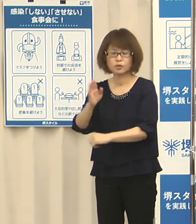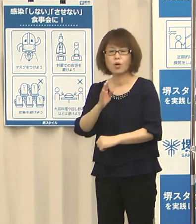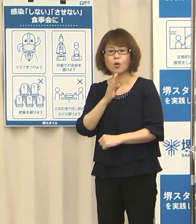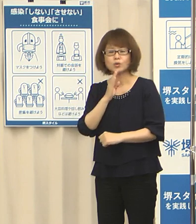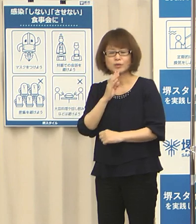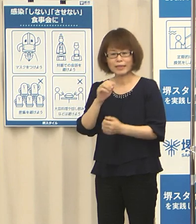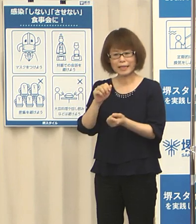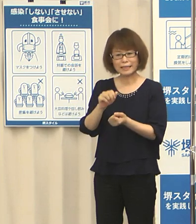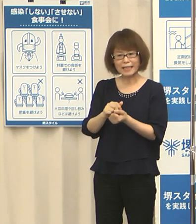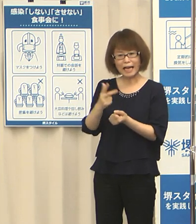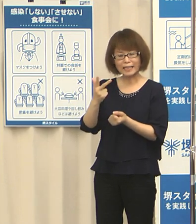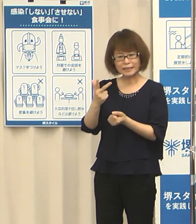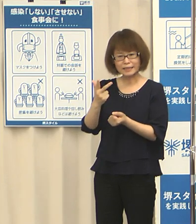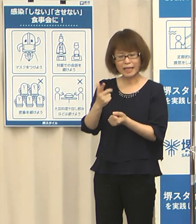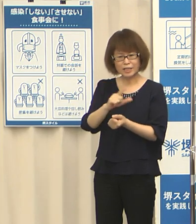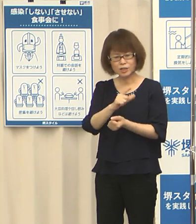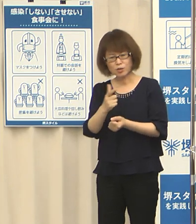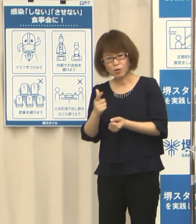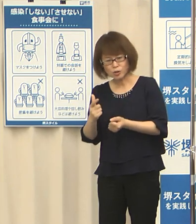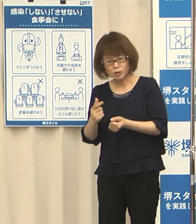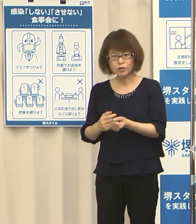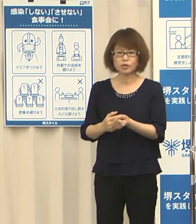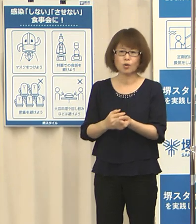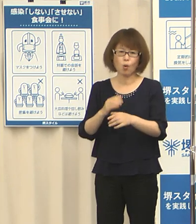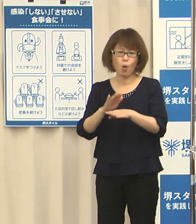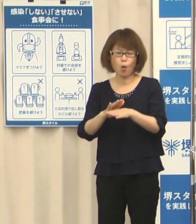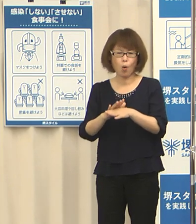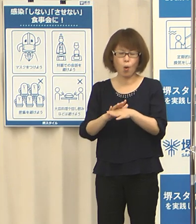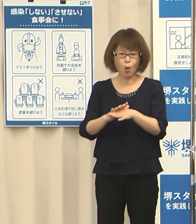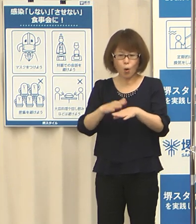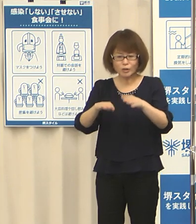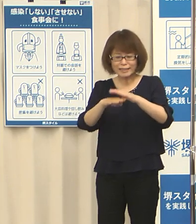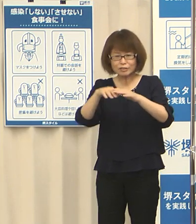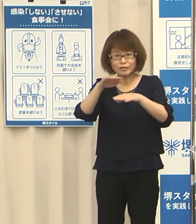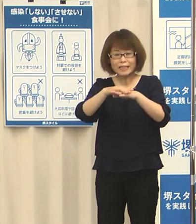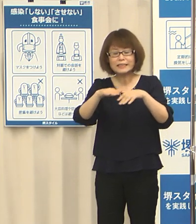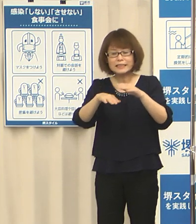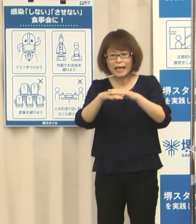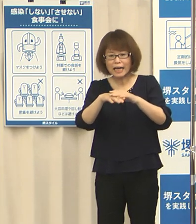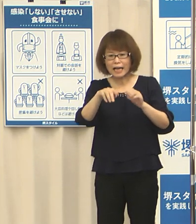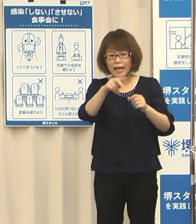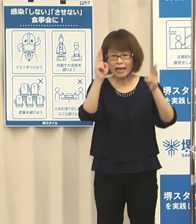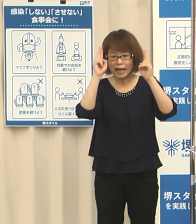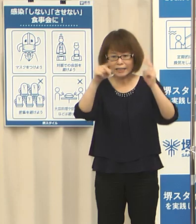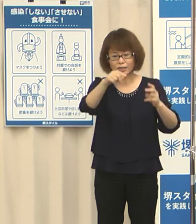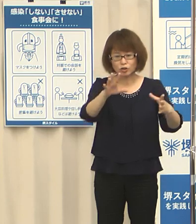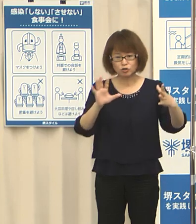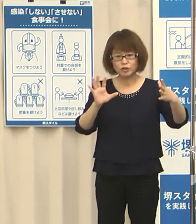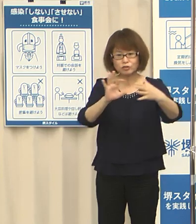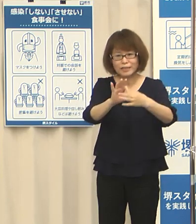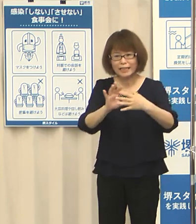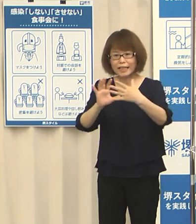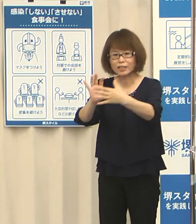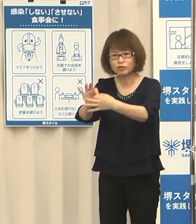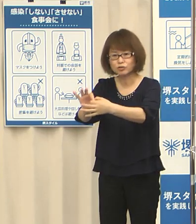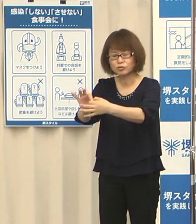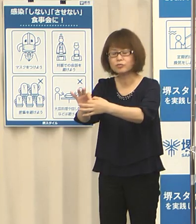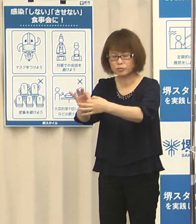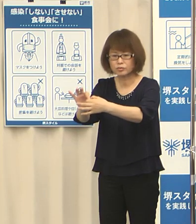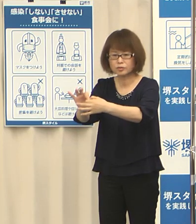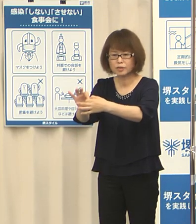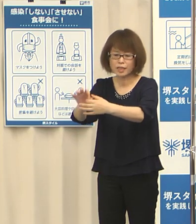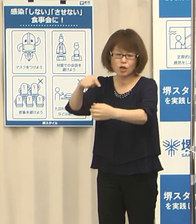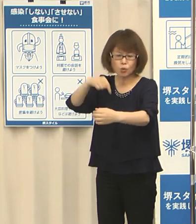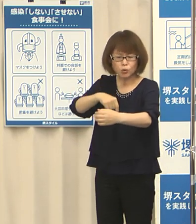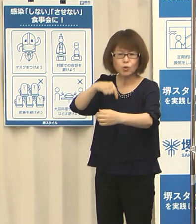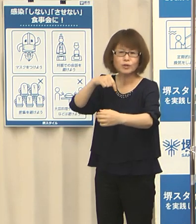市がノウハウを蓄積しながらいろんな団体のつなぎ合わせをしていく間に立ってですね、この堺内でいろいろと化